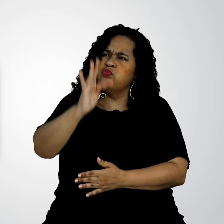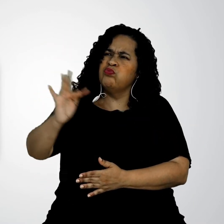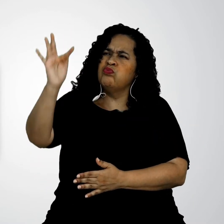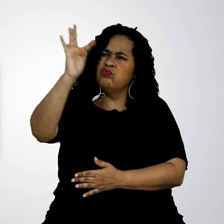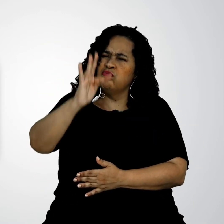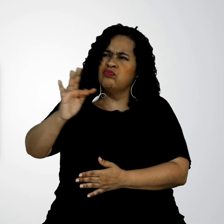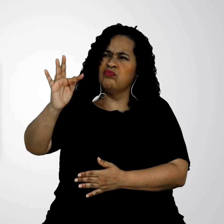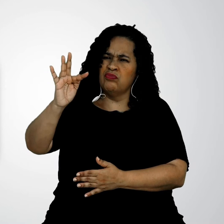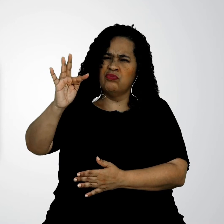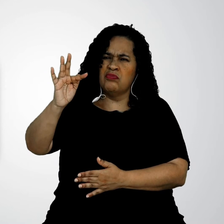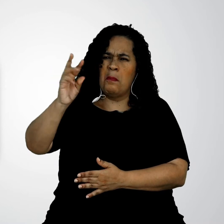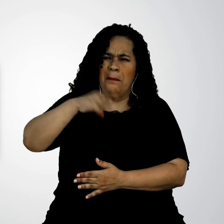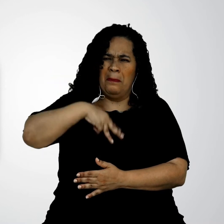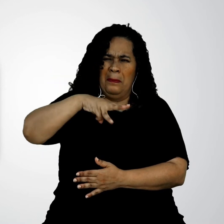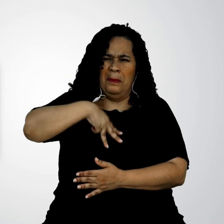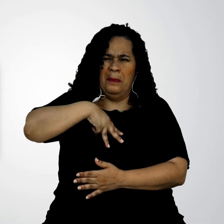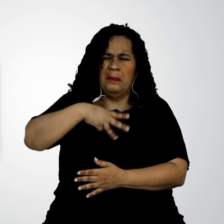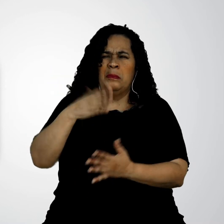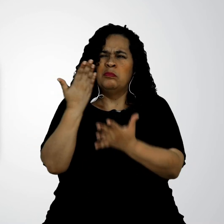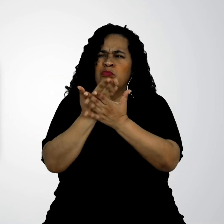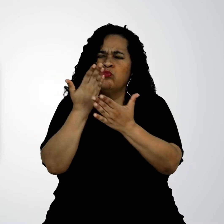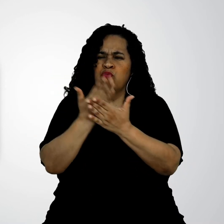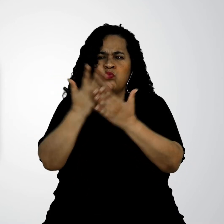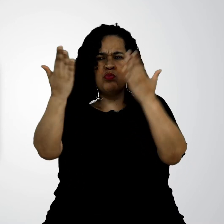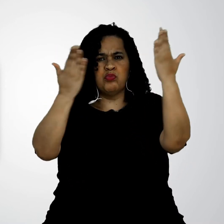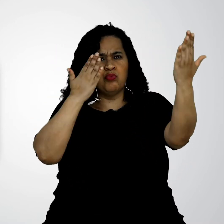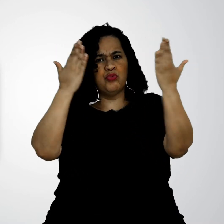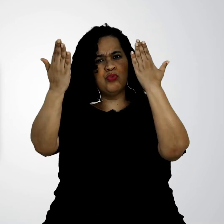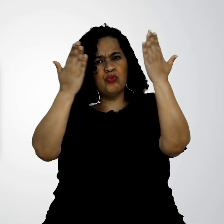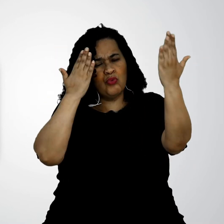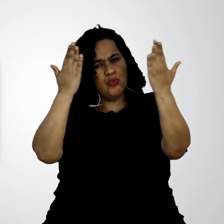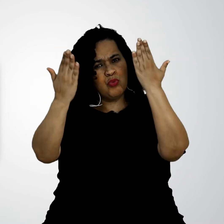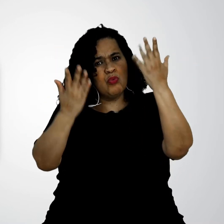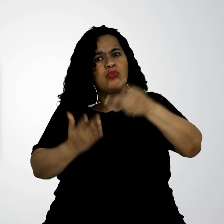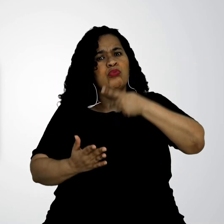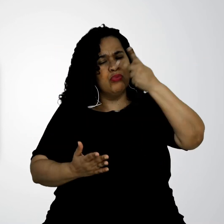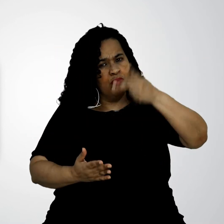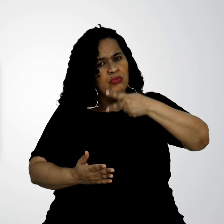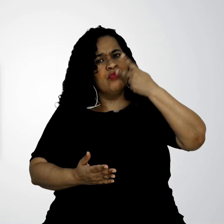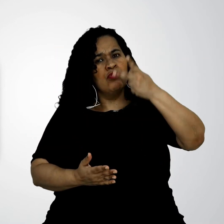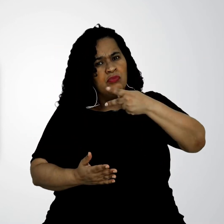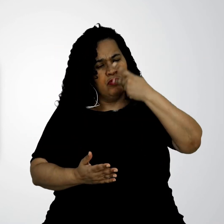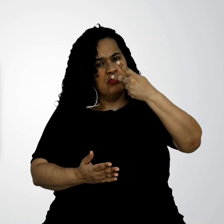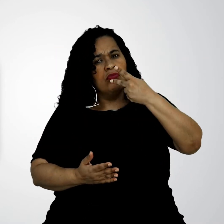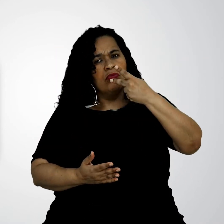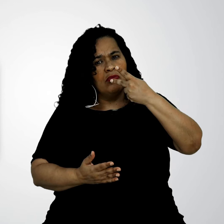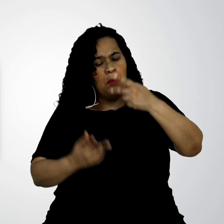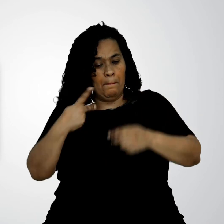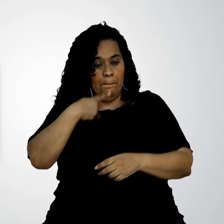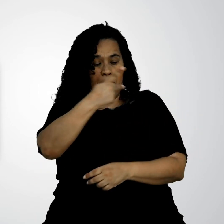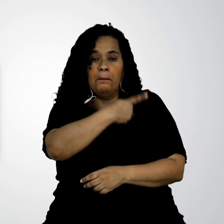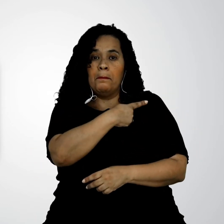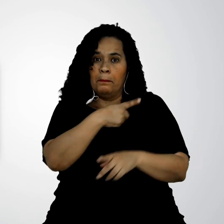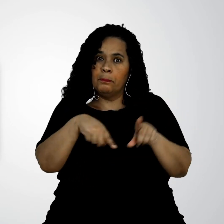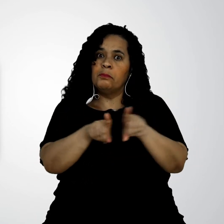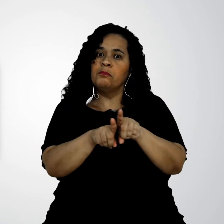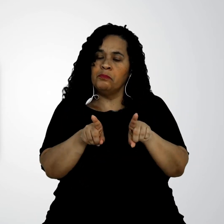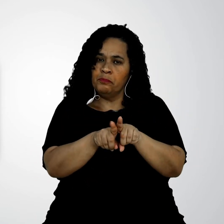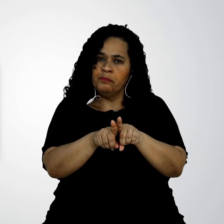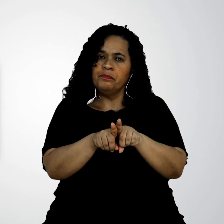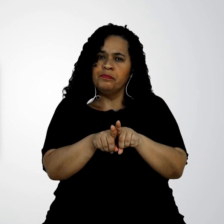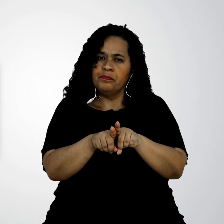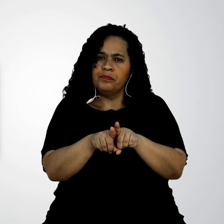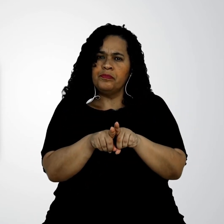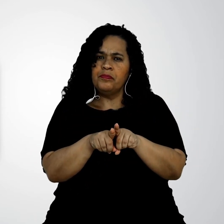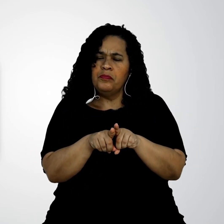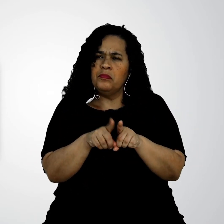eu tive o privilégio de estudar com os maiores psicólogos dessa área na época. Então ele era psicólogo e pastor, e ele sensibilizava